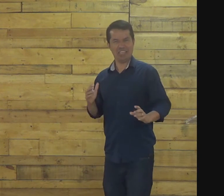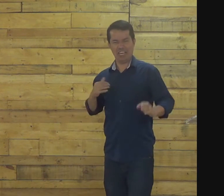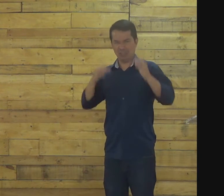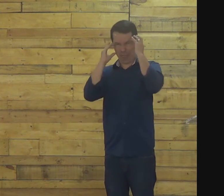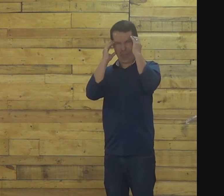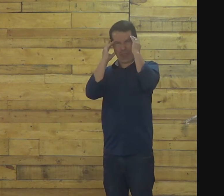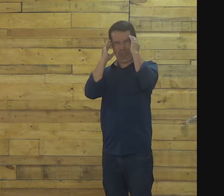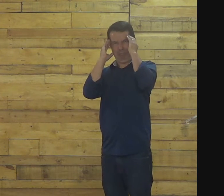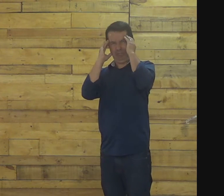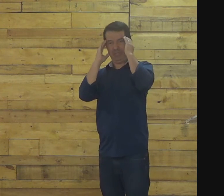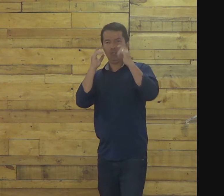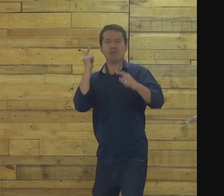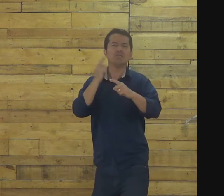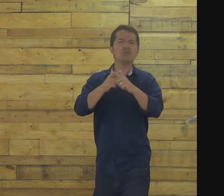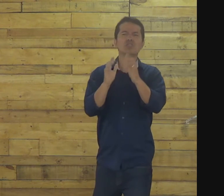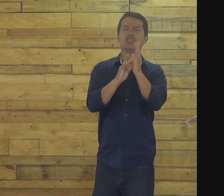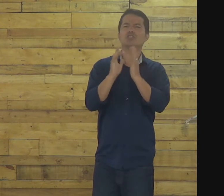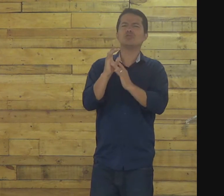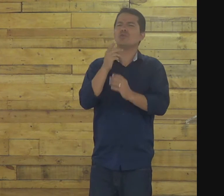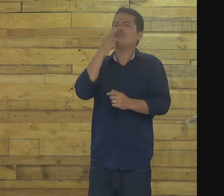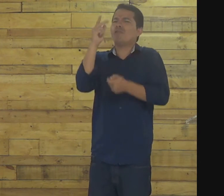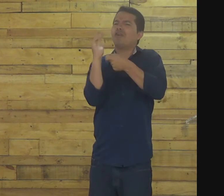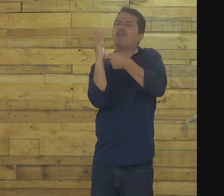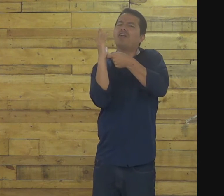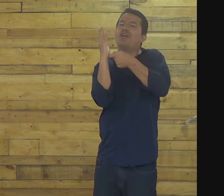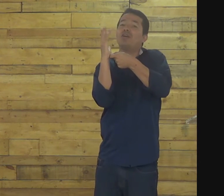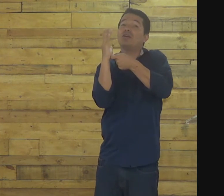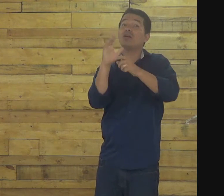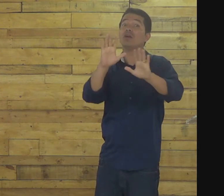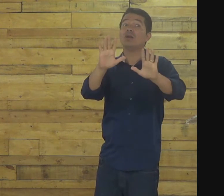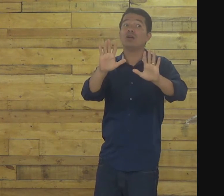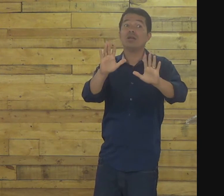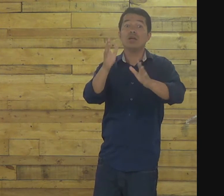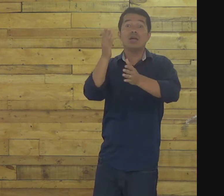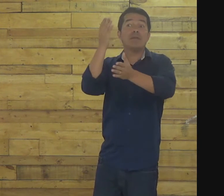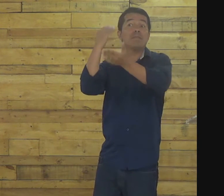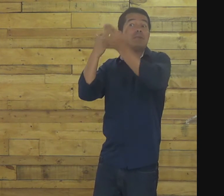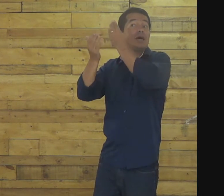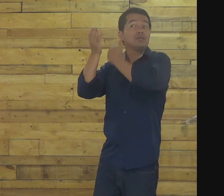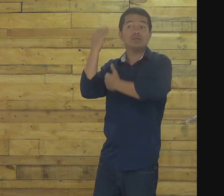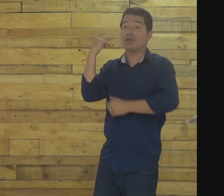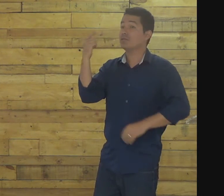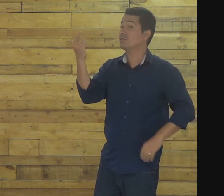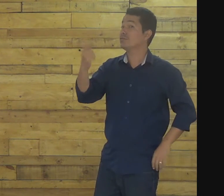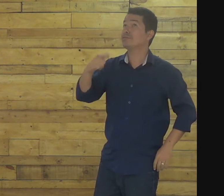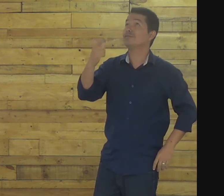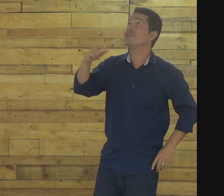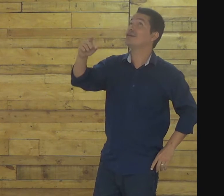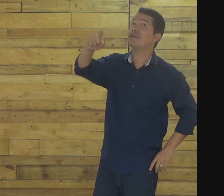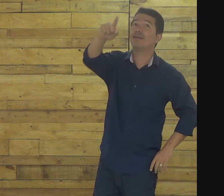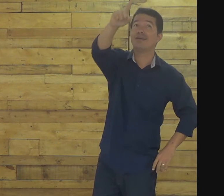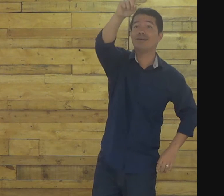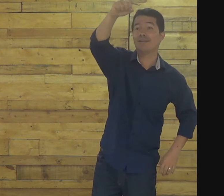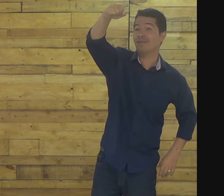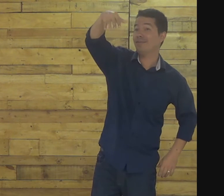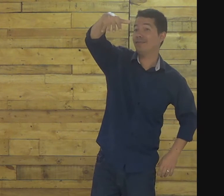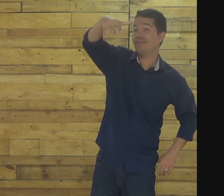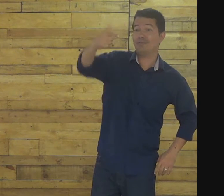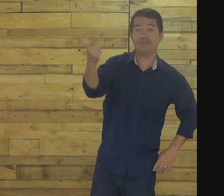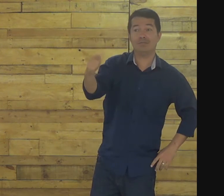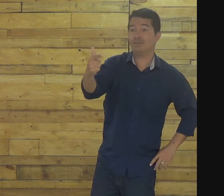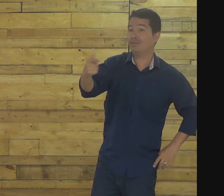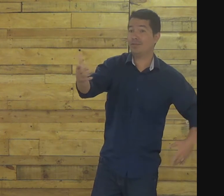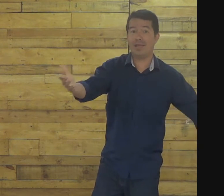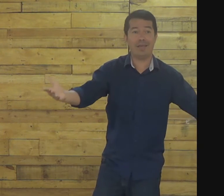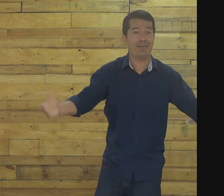candeias. Ué, não, mas calma, é muito confuso, não estou entendendo isso aqui, como assim? Calma. No passado, não.